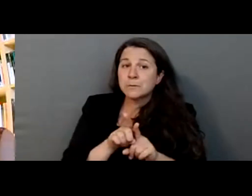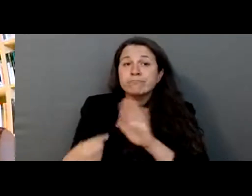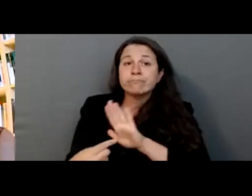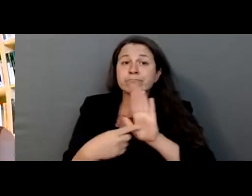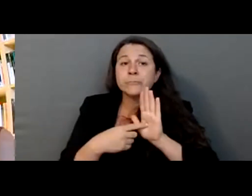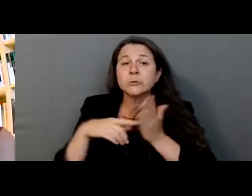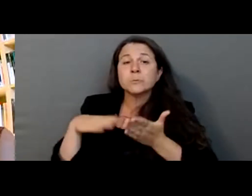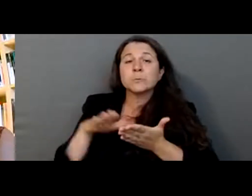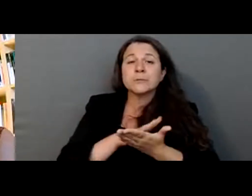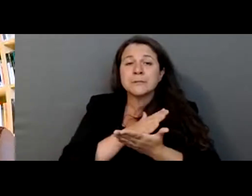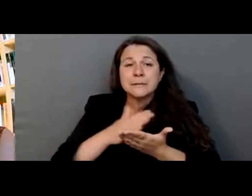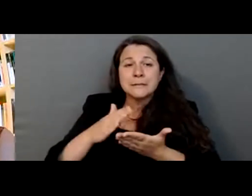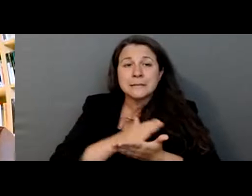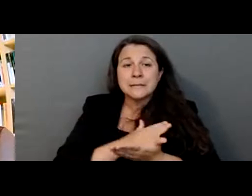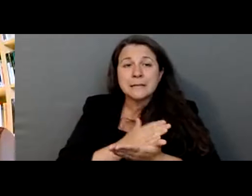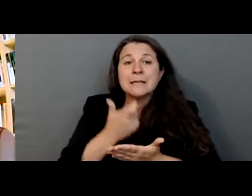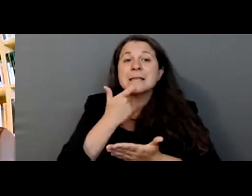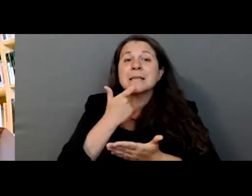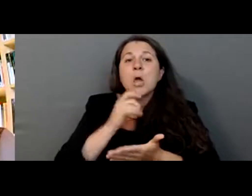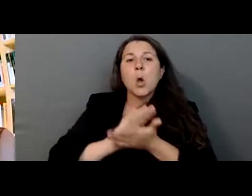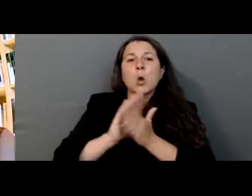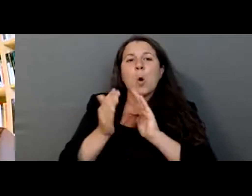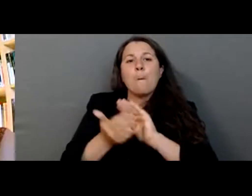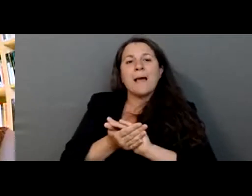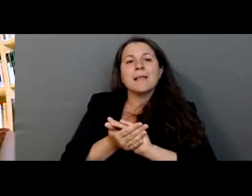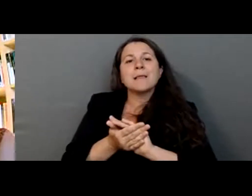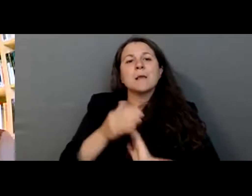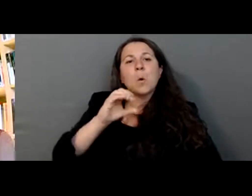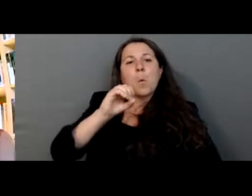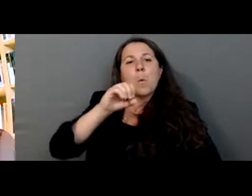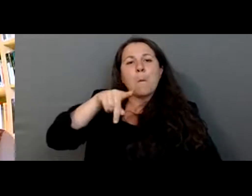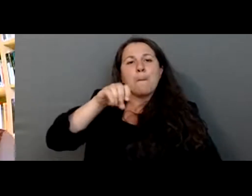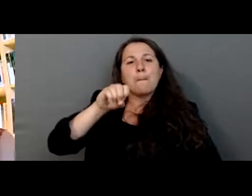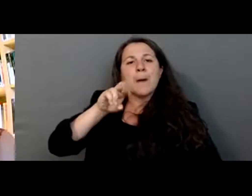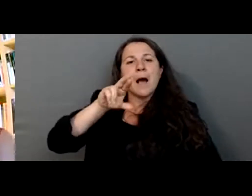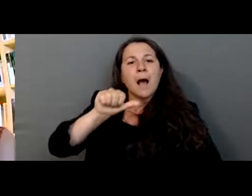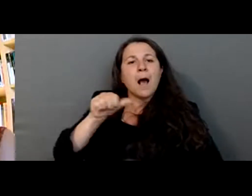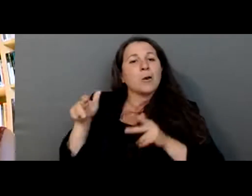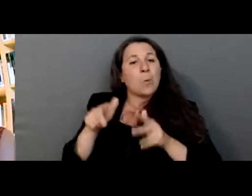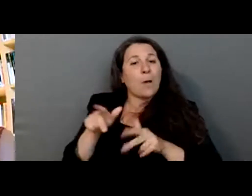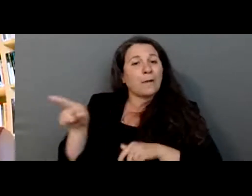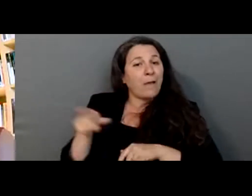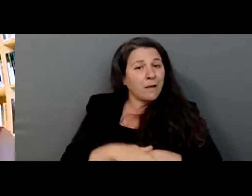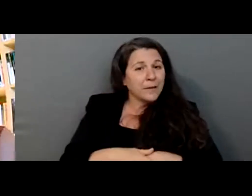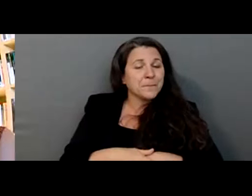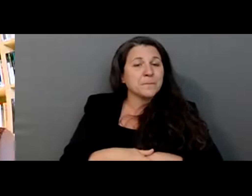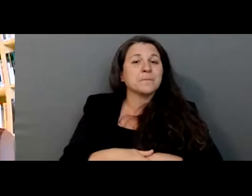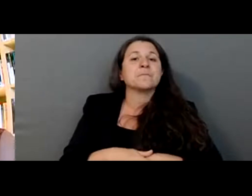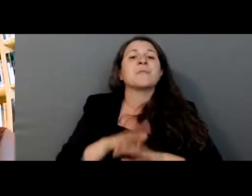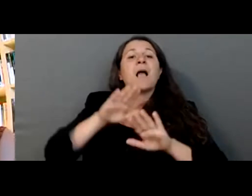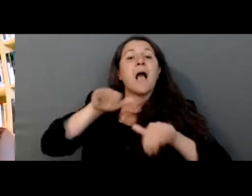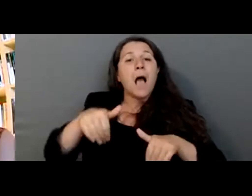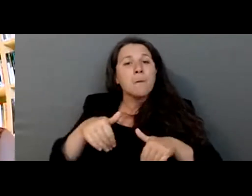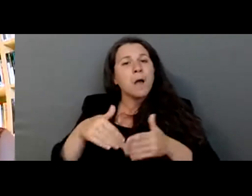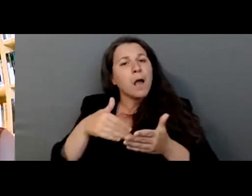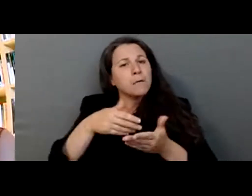musicale qui est de la compagnie Opéra de Trois-Rivières. Ensuite, une période d'échange avec les auteurs et les autrices.